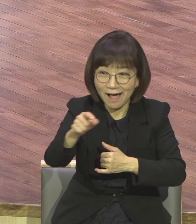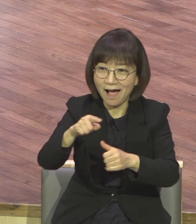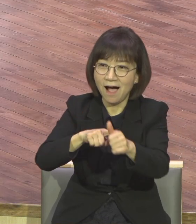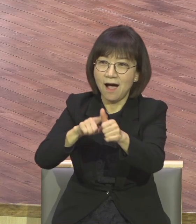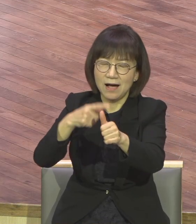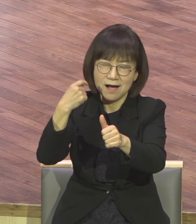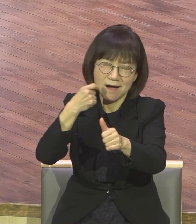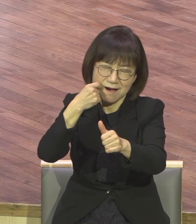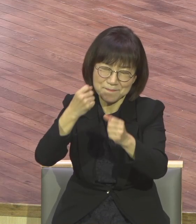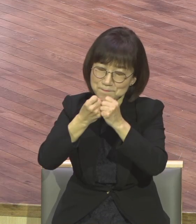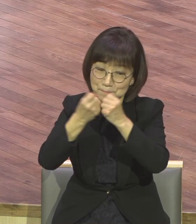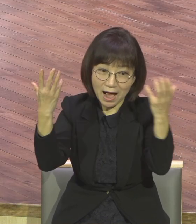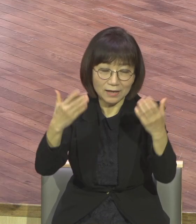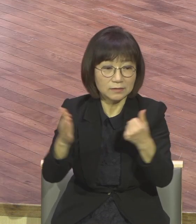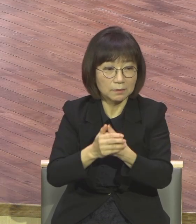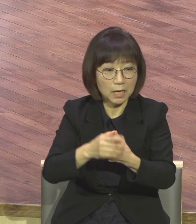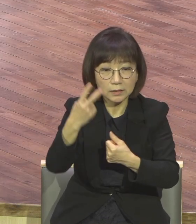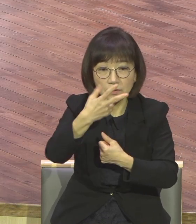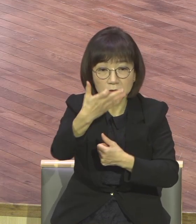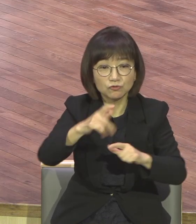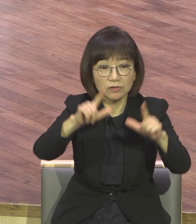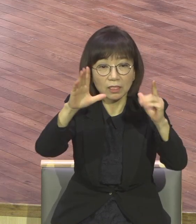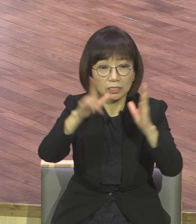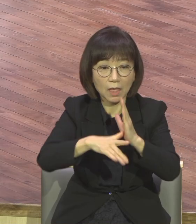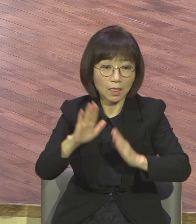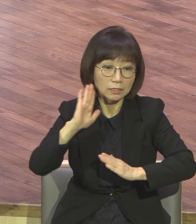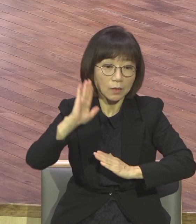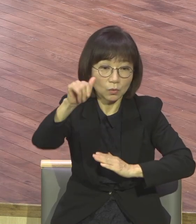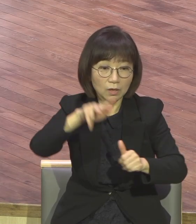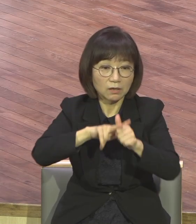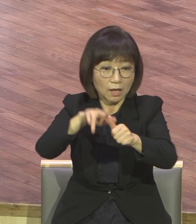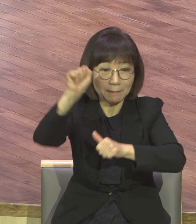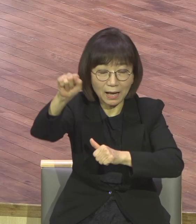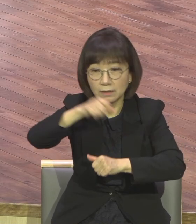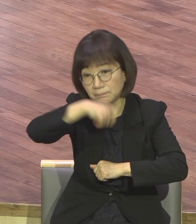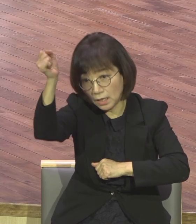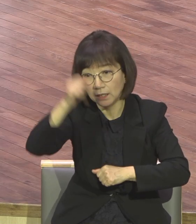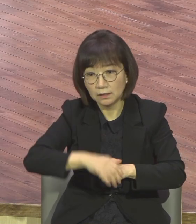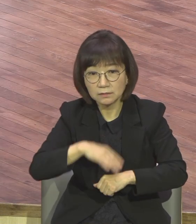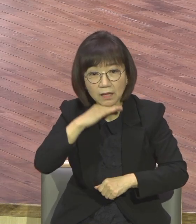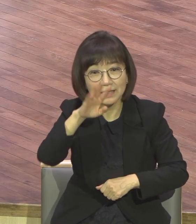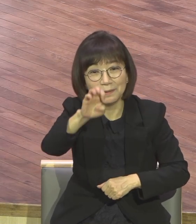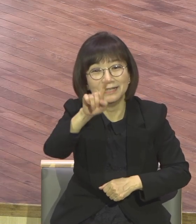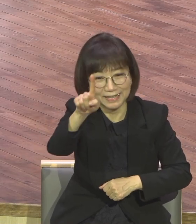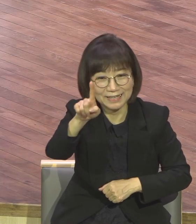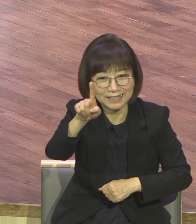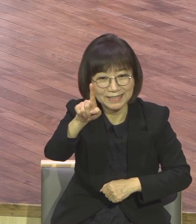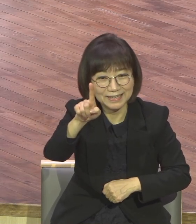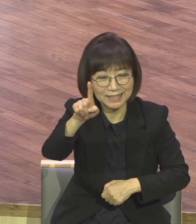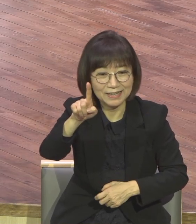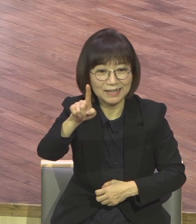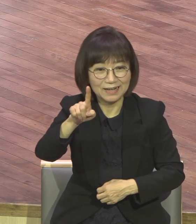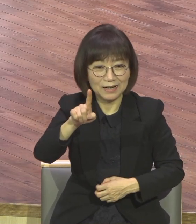15년도에 그래가 19년도에 대통령 나와 당선됐어요. 41살. 자,